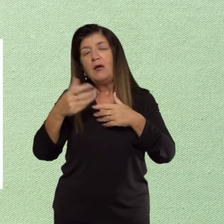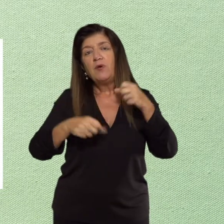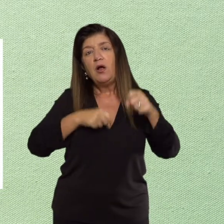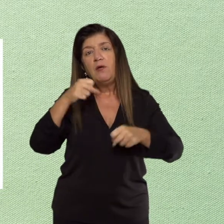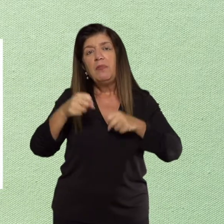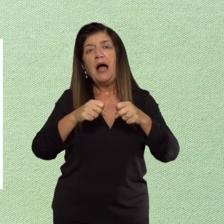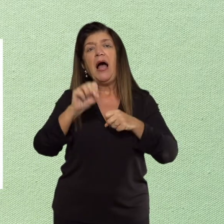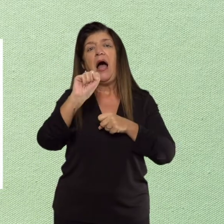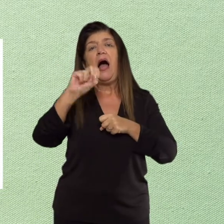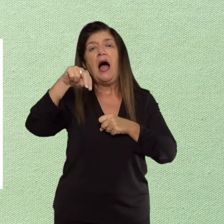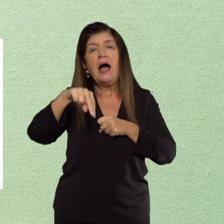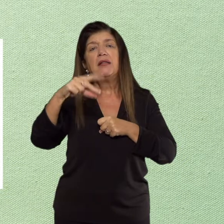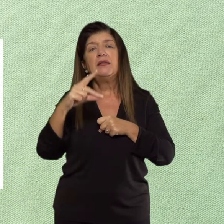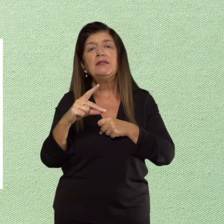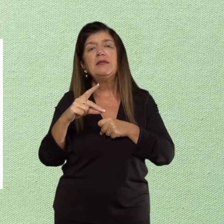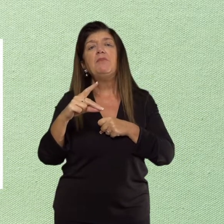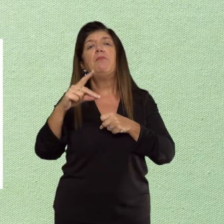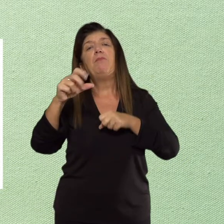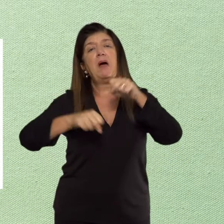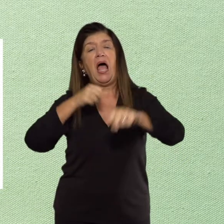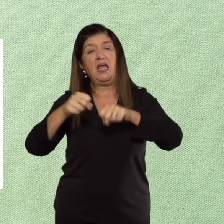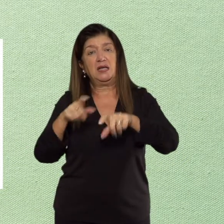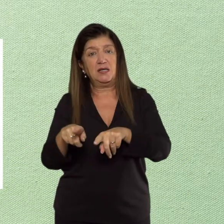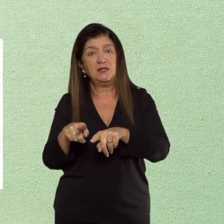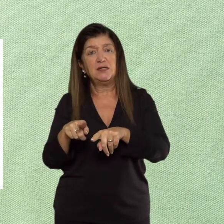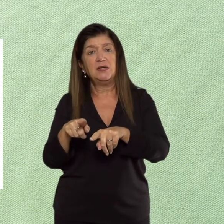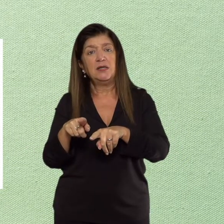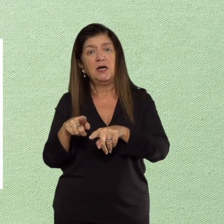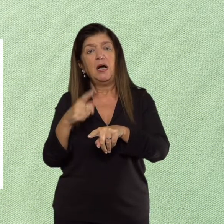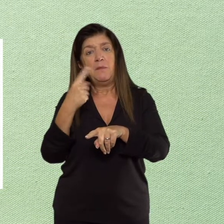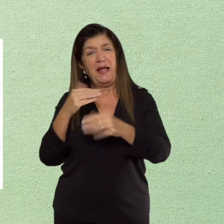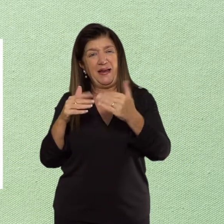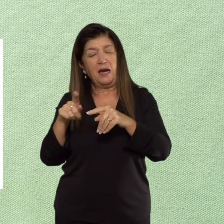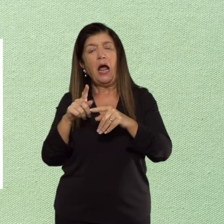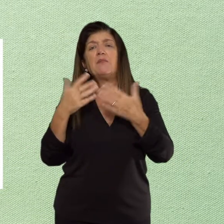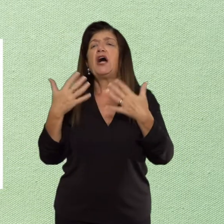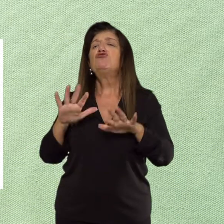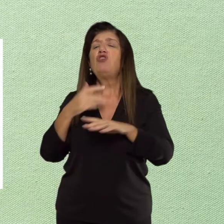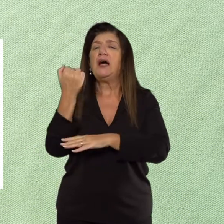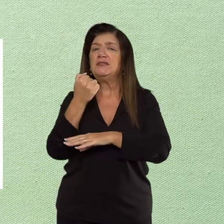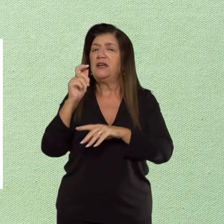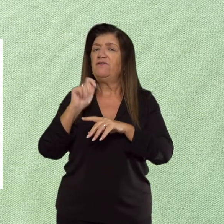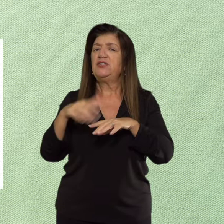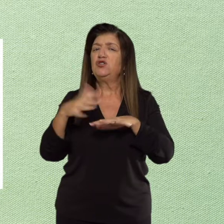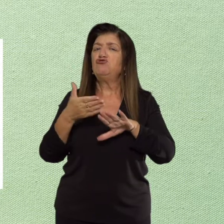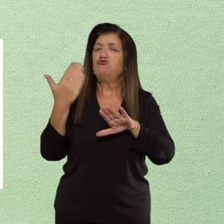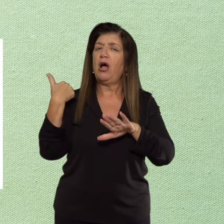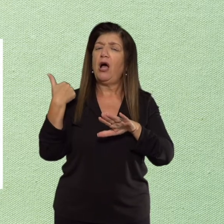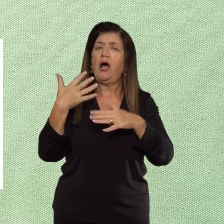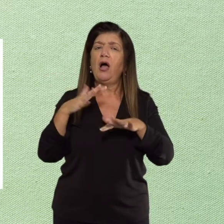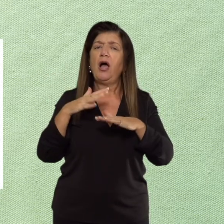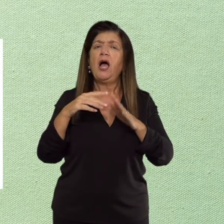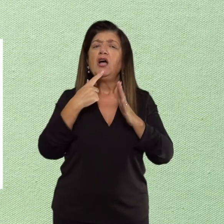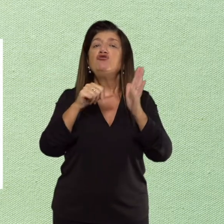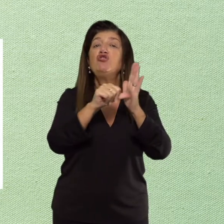le handbike in realtà è un servizio che è già attivo. È un servizio che è partito da un consigliere di circoscrizione